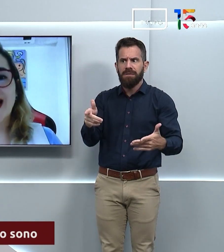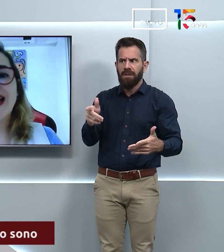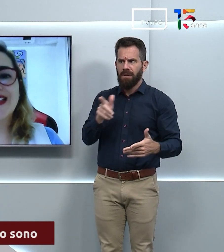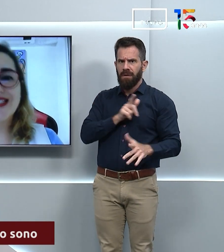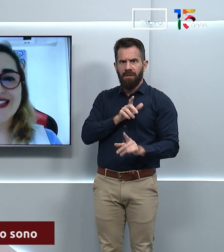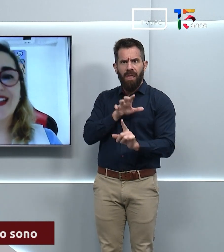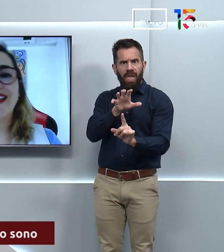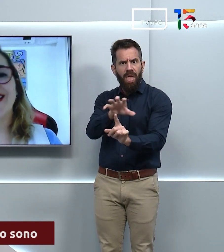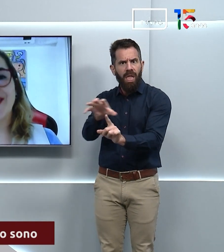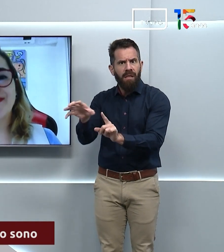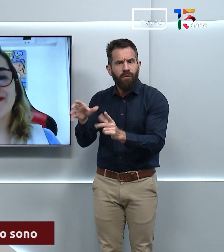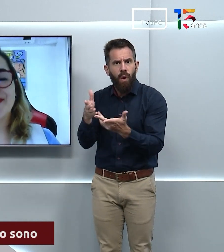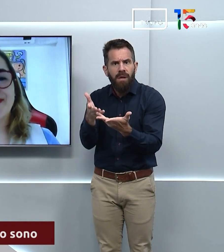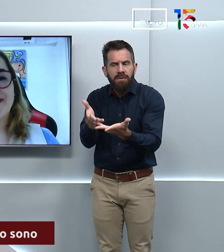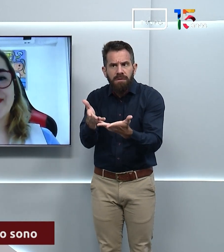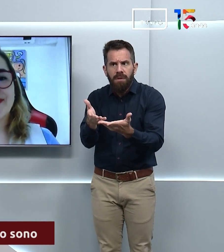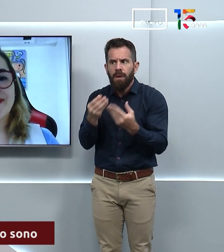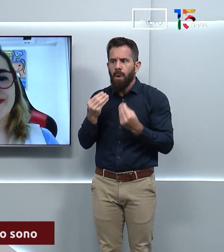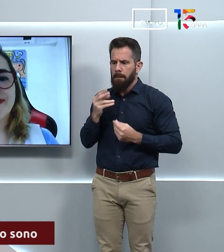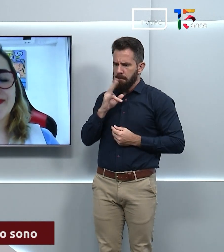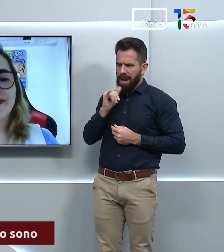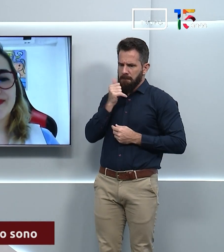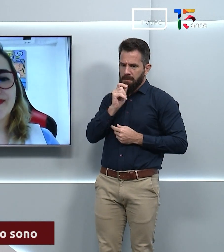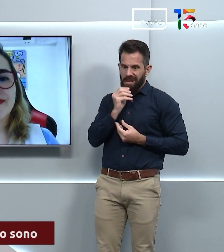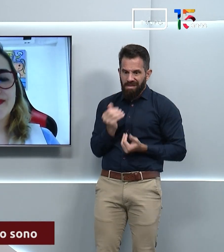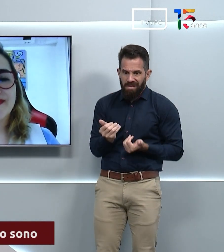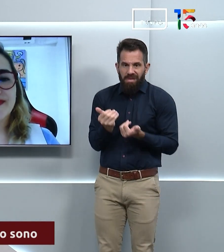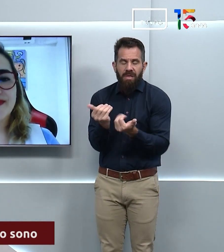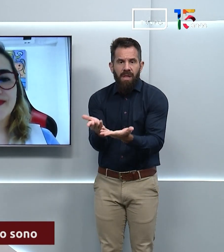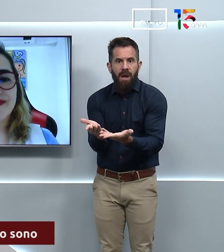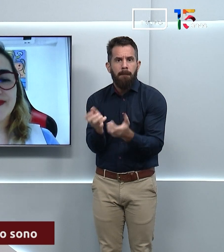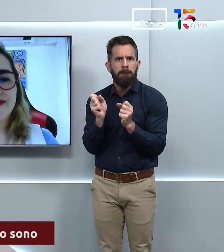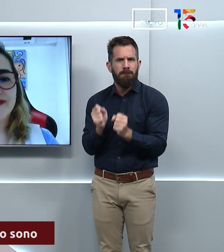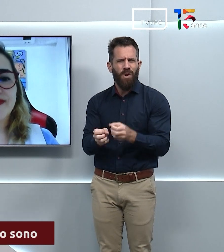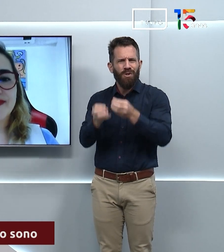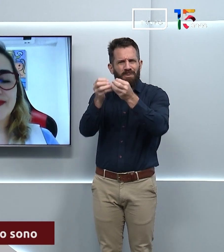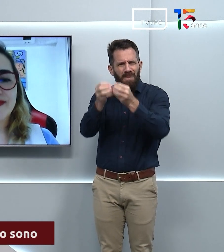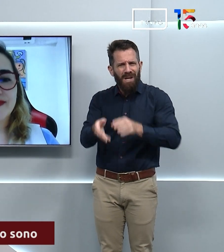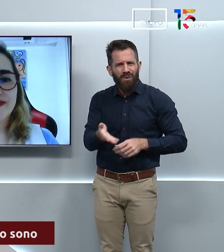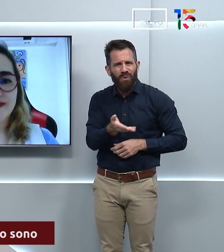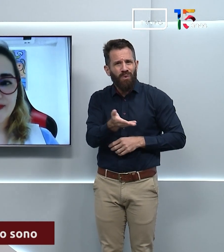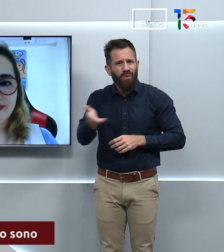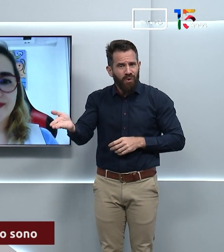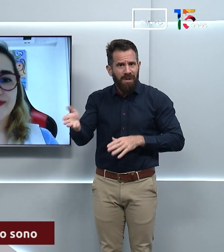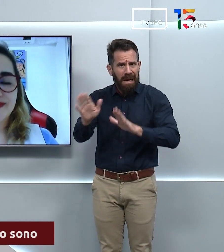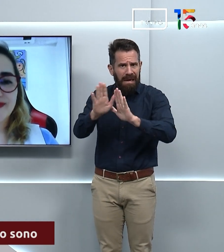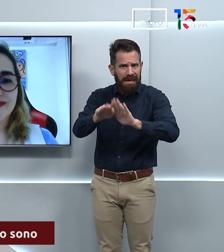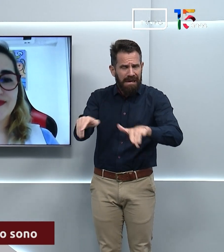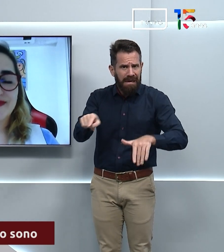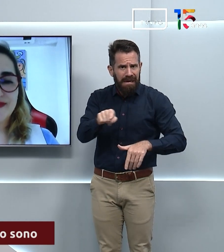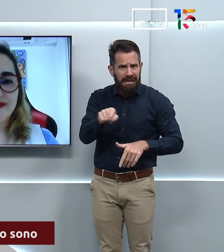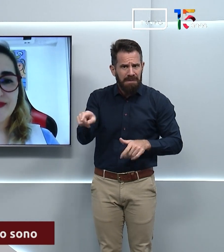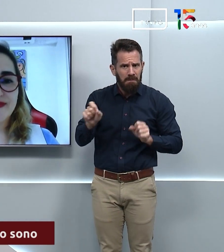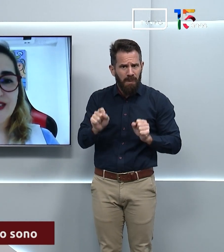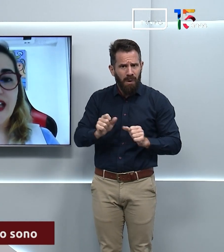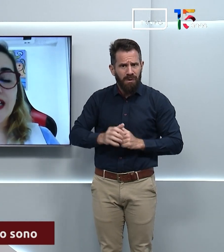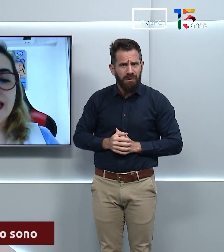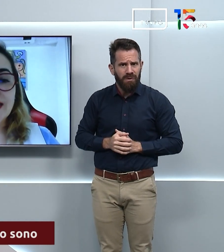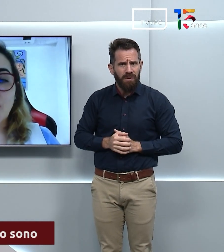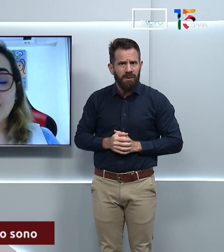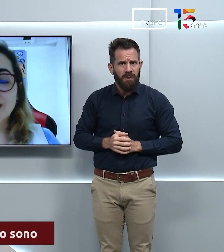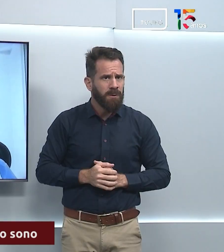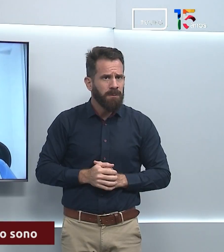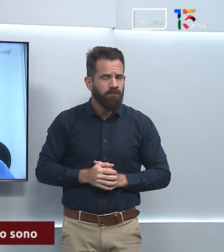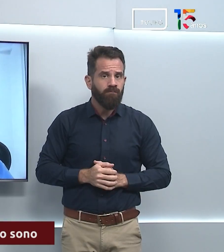para as crianças. Como é que isso pode ser danoso para o desenvolvimento, para o crescimento nessa faixa etária?